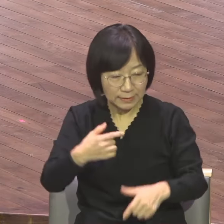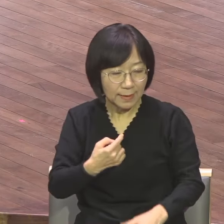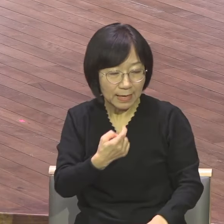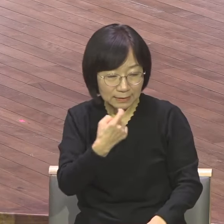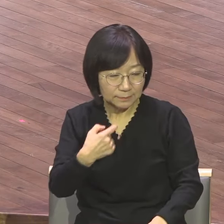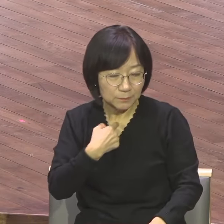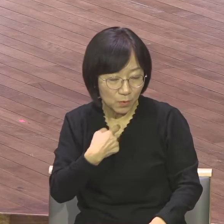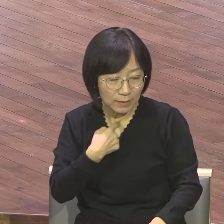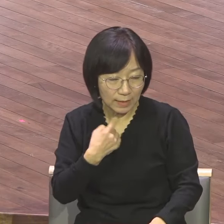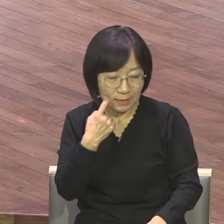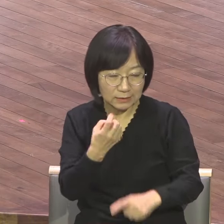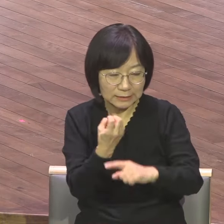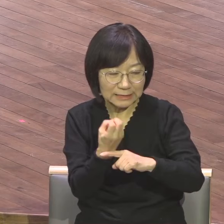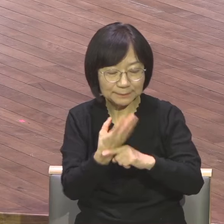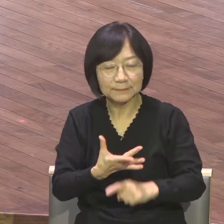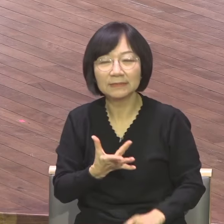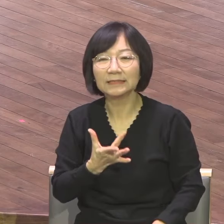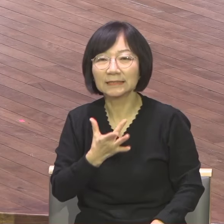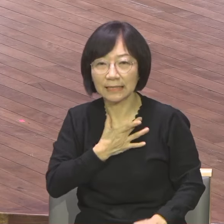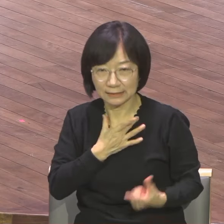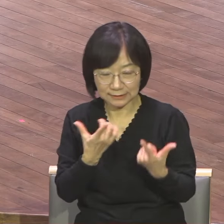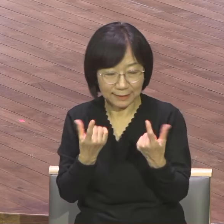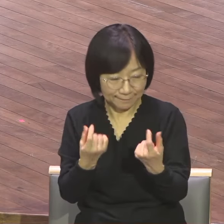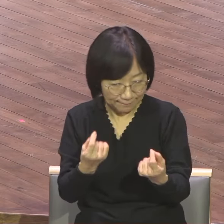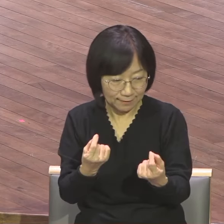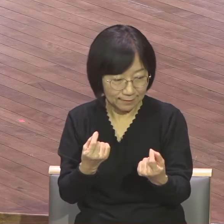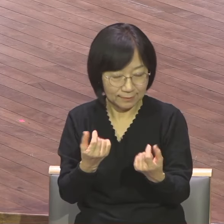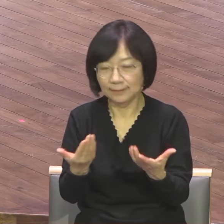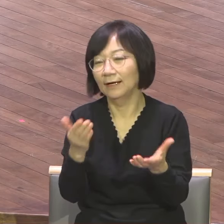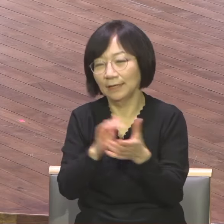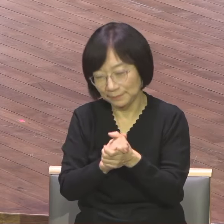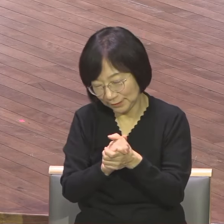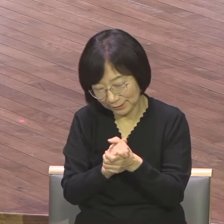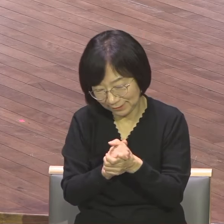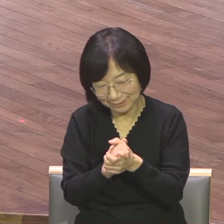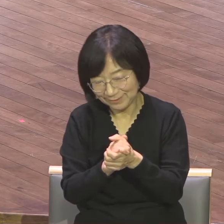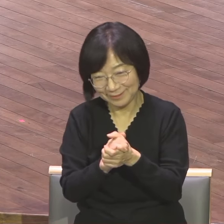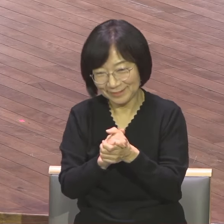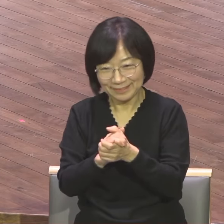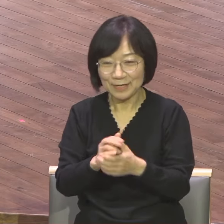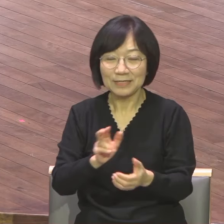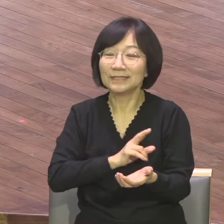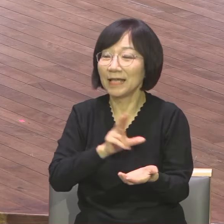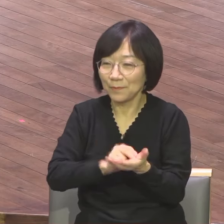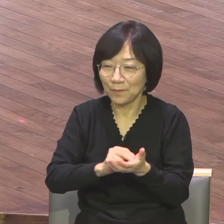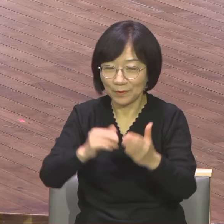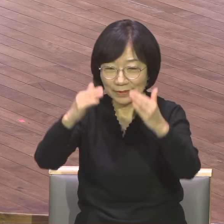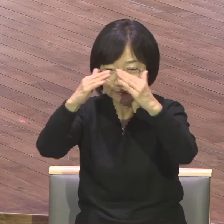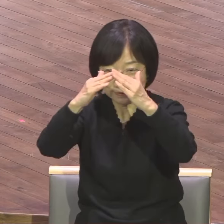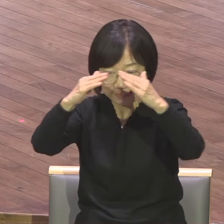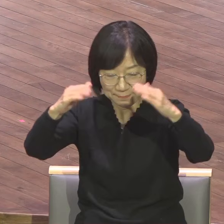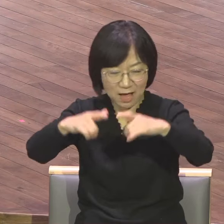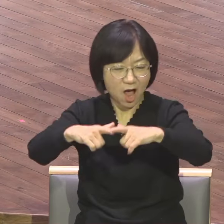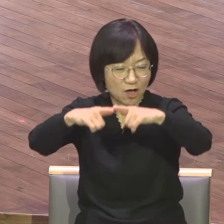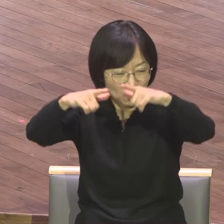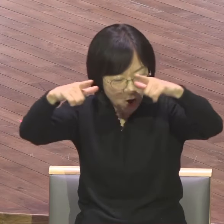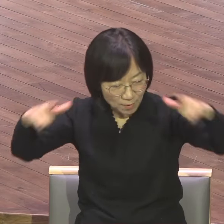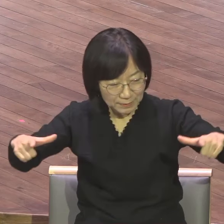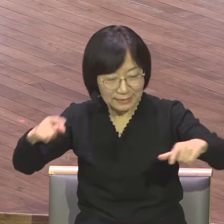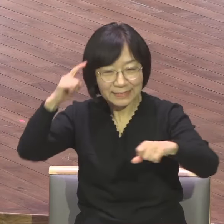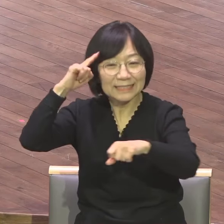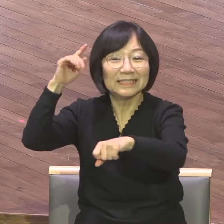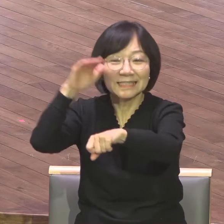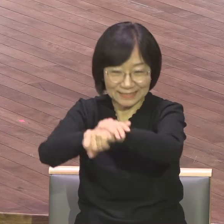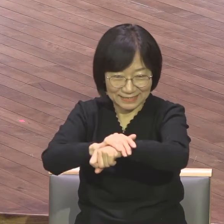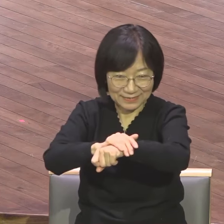목에 금사슬이니라. 아멘. 장막터를 넓히는 지혜란 제목으로 말씀을 드립니다. 오늘부터